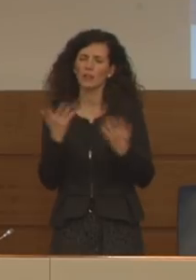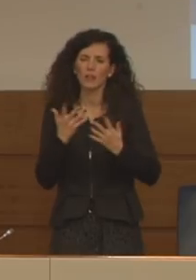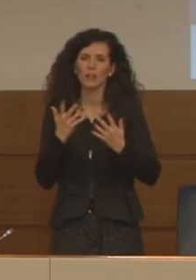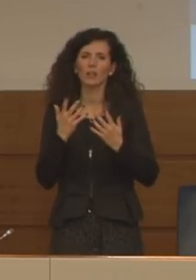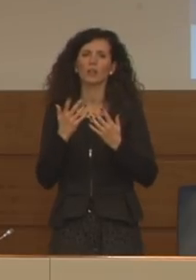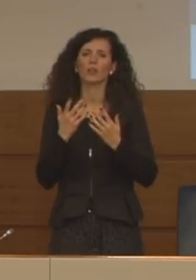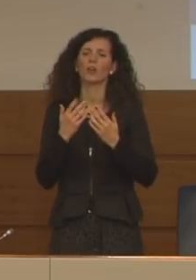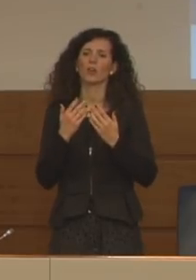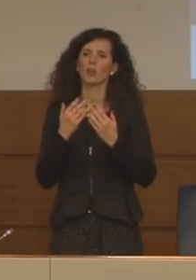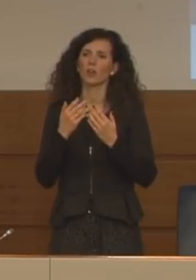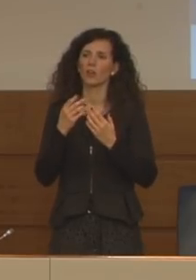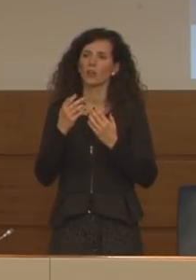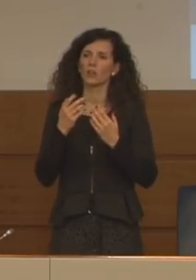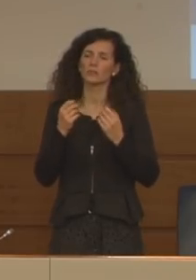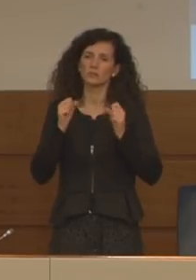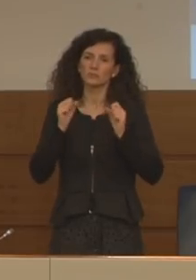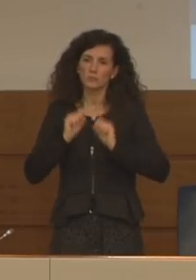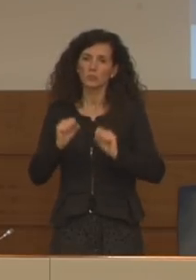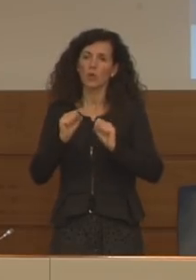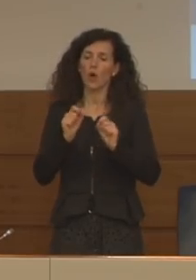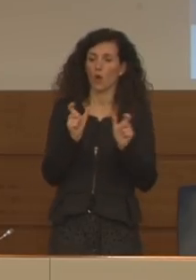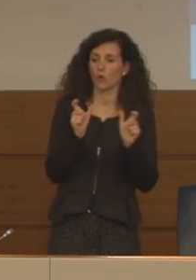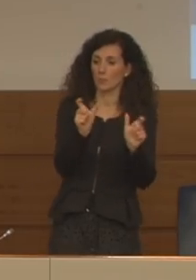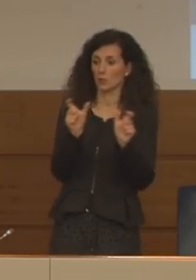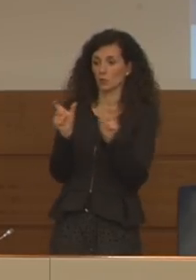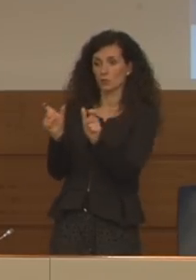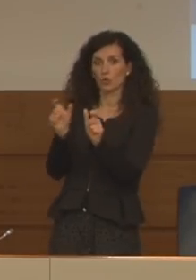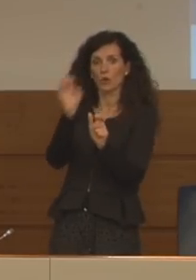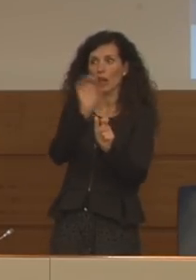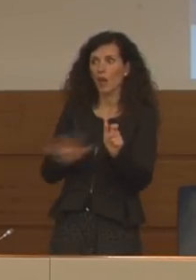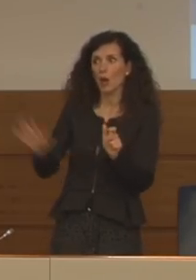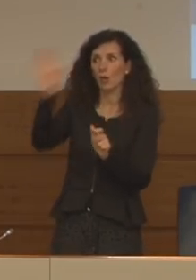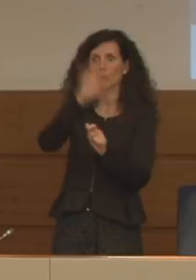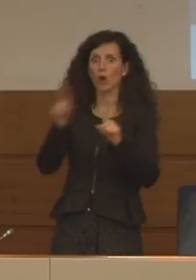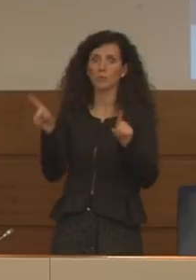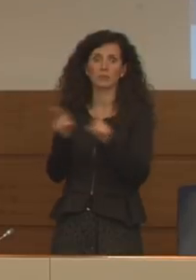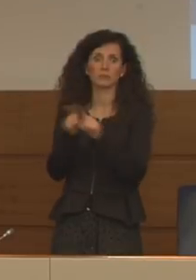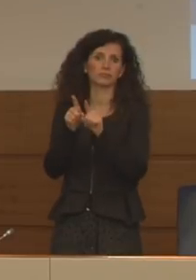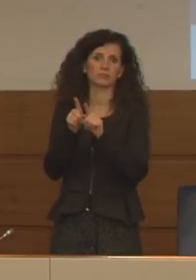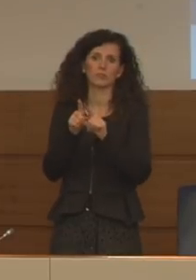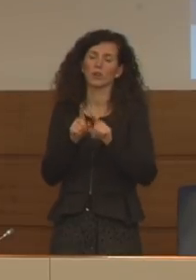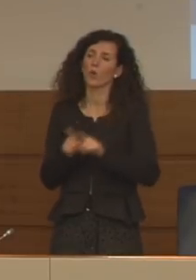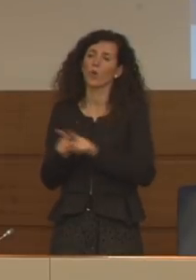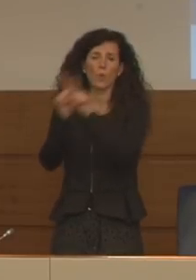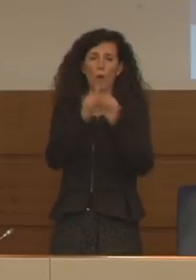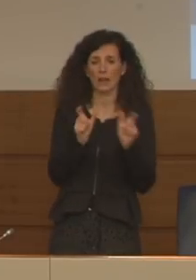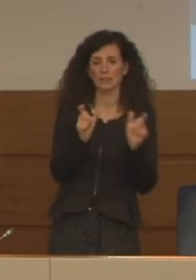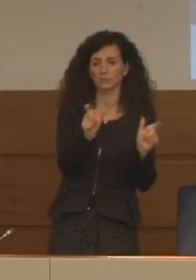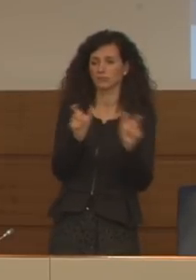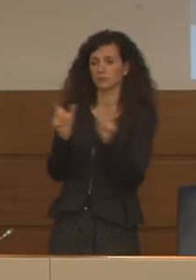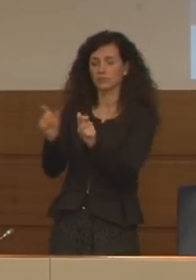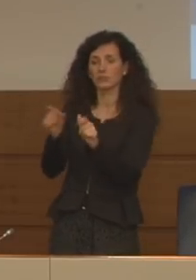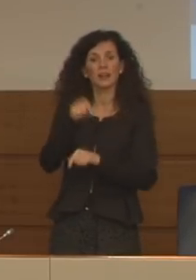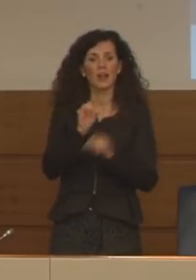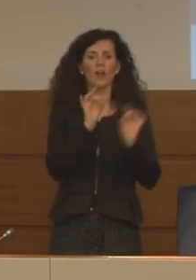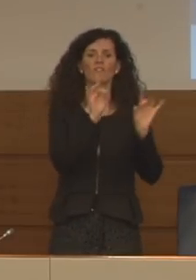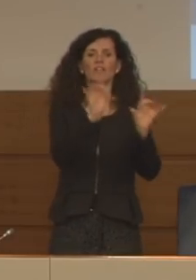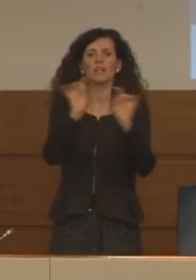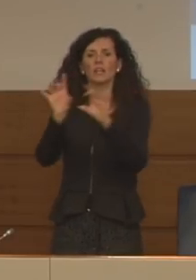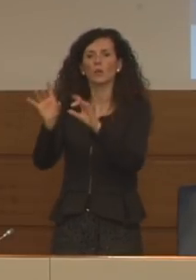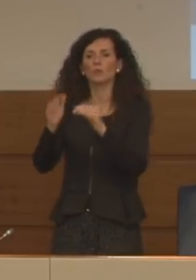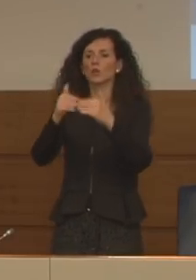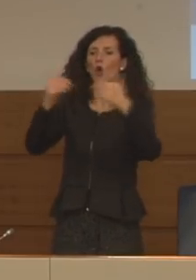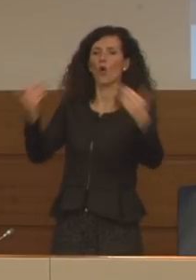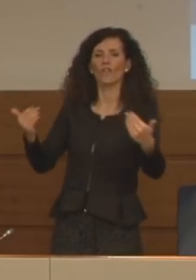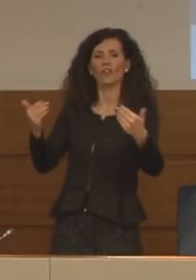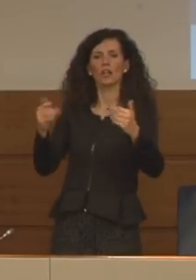quanto più possibile misure congiunte questo è un virus è un virus che non si ferma non si ferma ai confini come